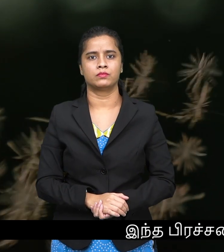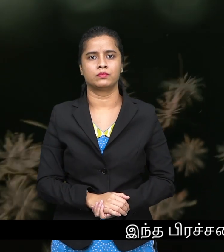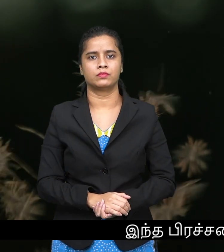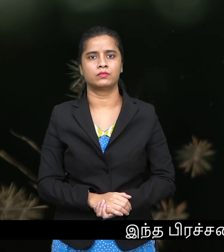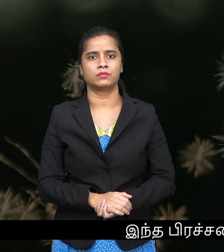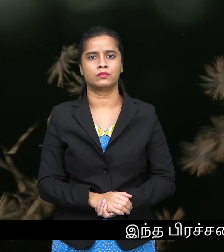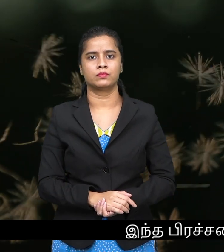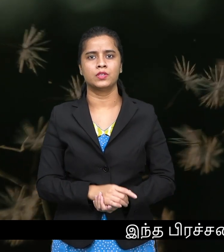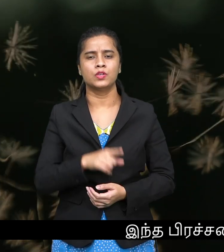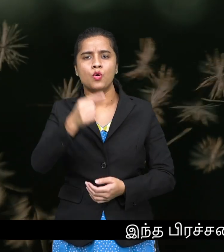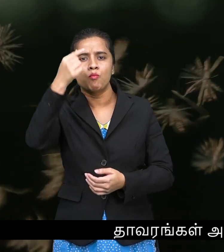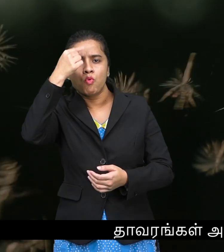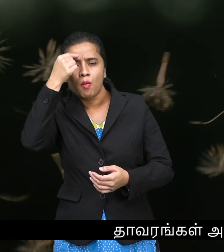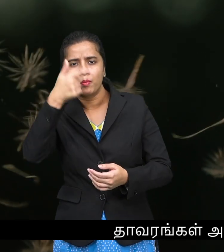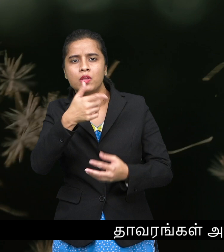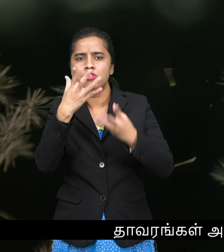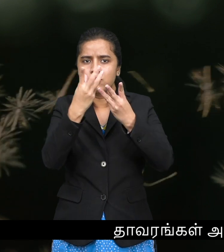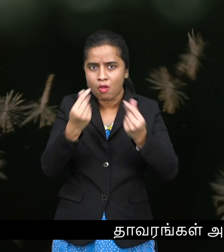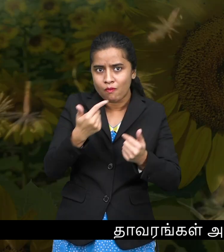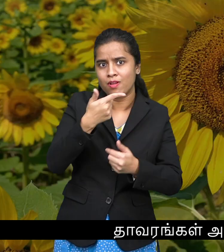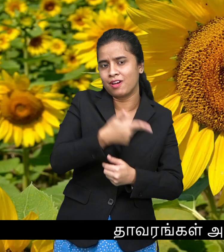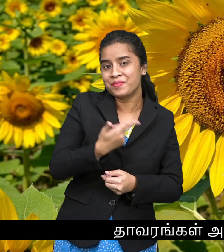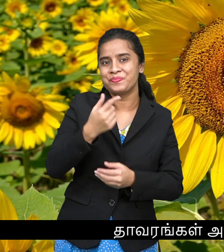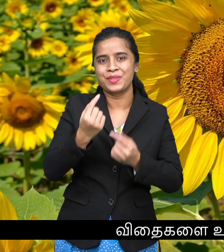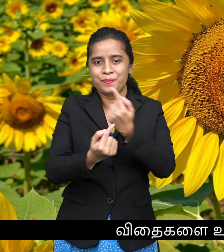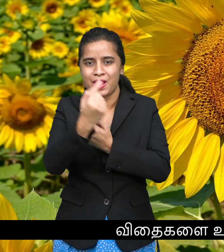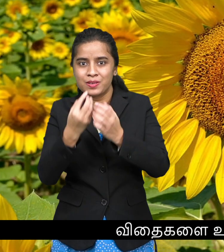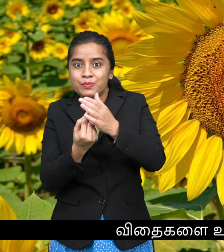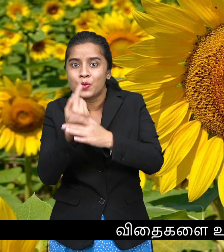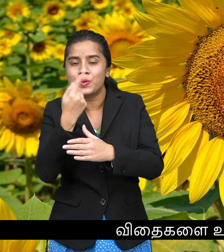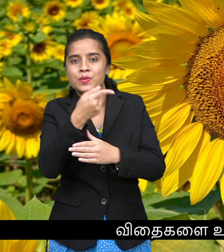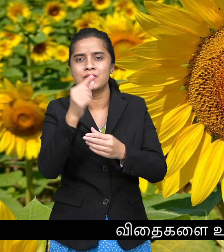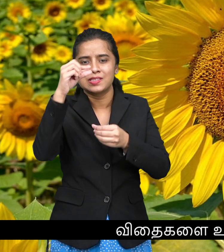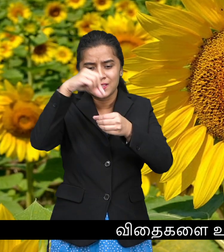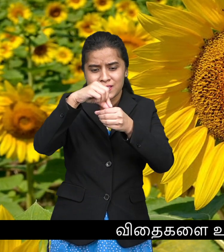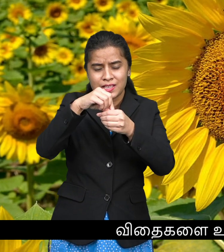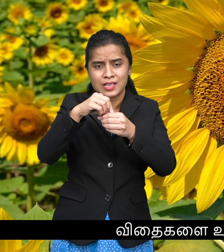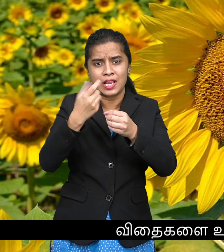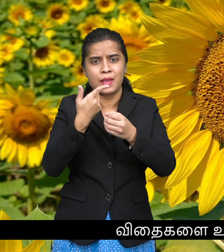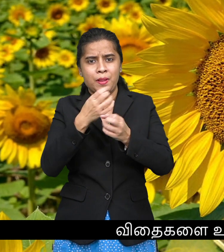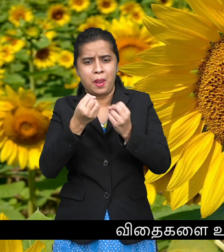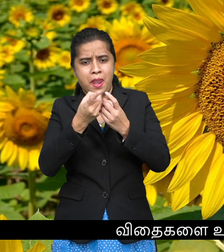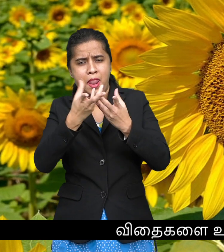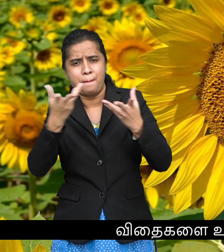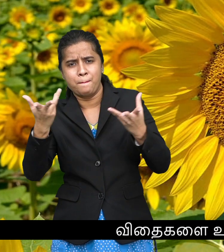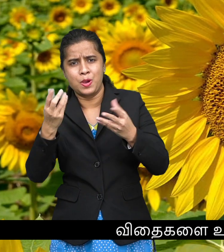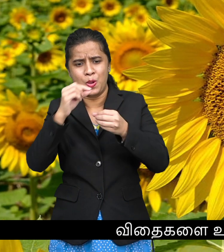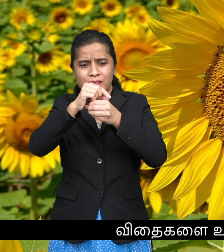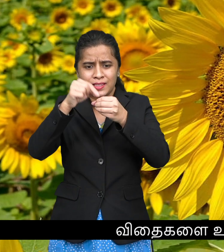இந்த பிரச்சனைகள் சமாளிக்க தாவரங்கள் அதிக எண்ணிக்கையில் விதைகளை உற்பத்தி செய்கின்றன.